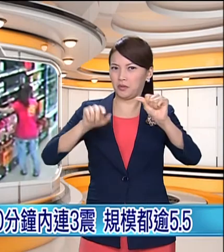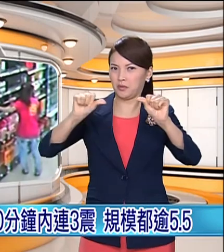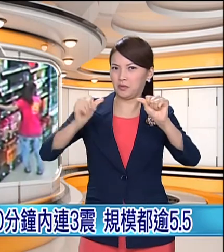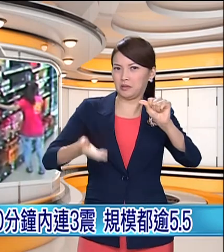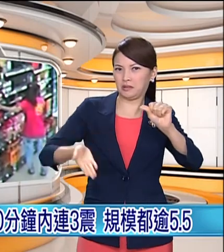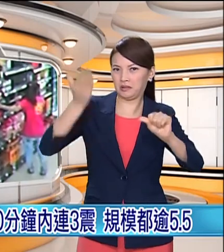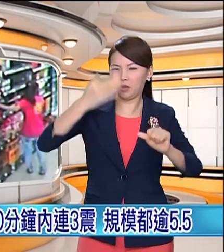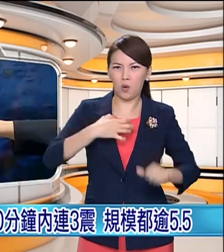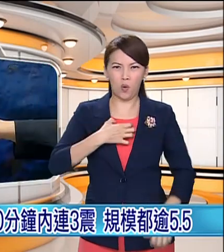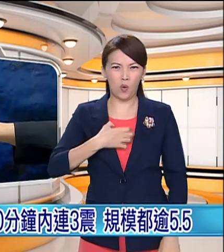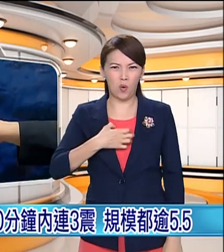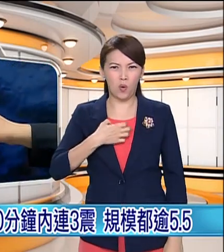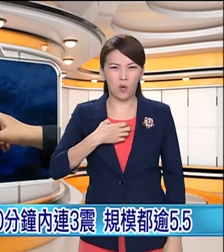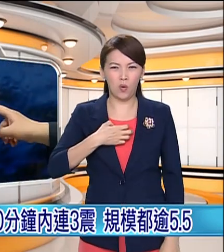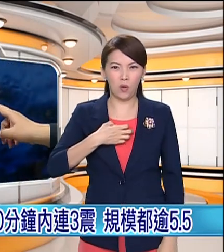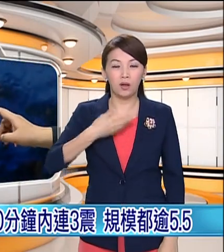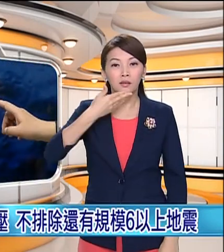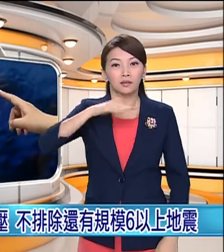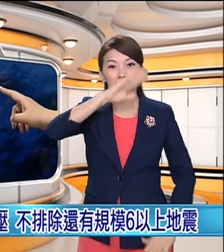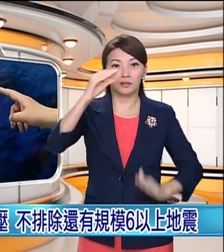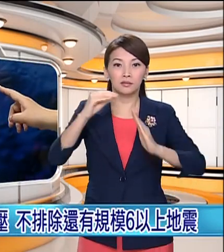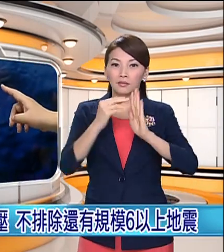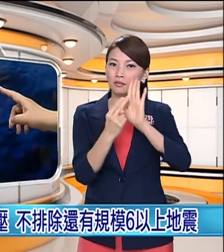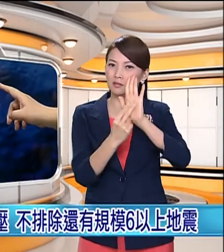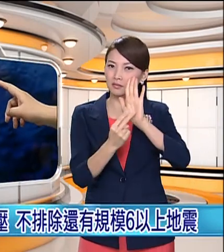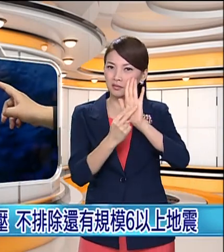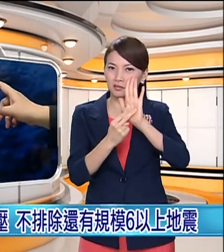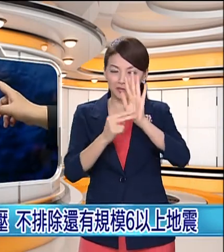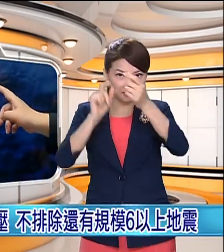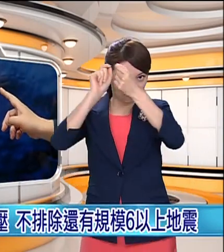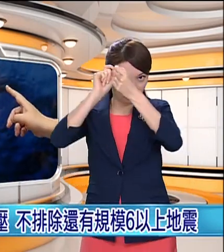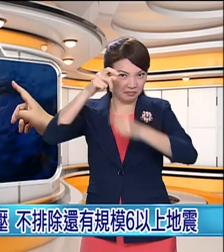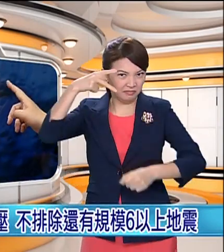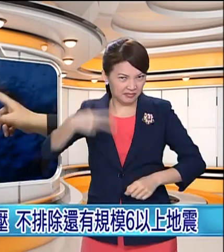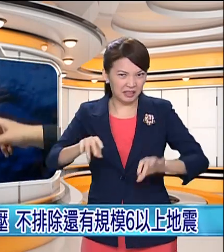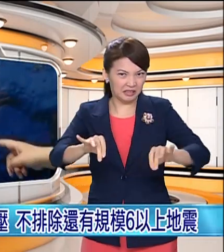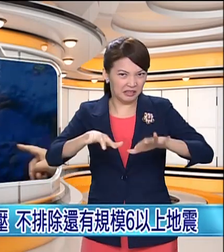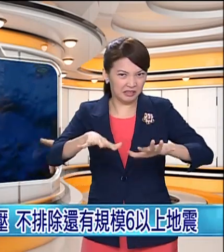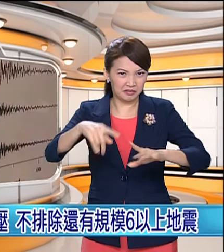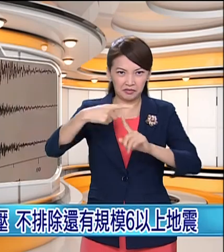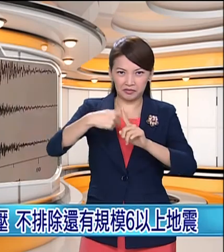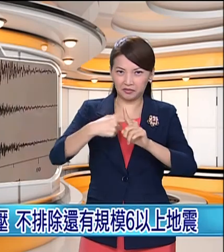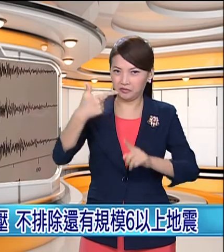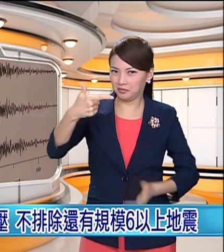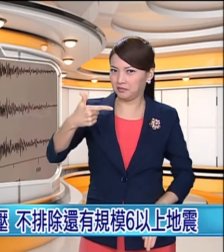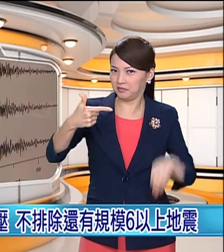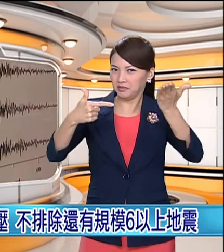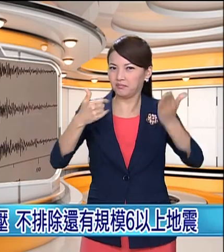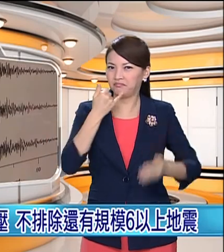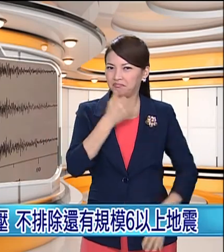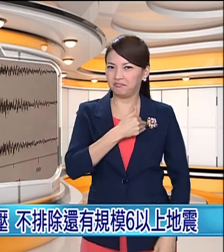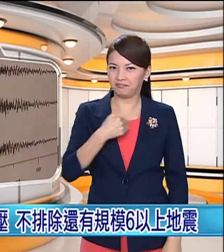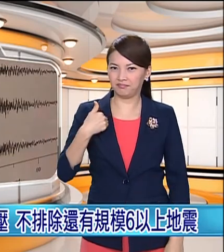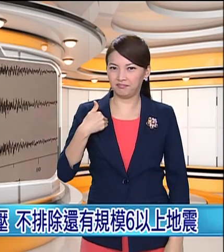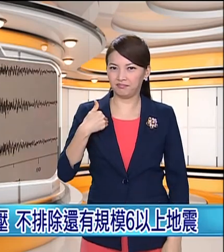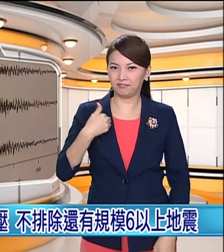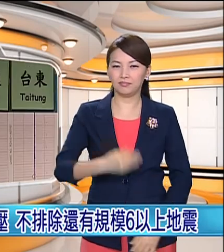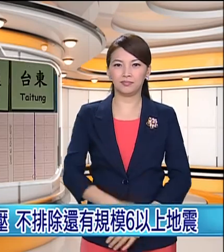震。气象局表示，未来还有机会发生规模6以上的地震。